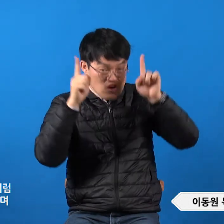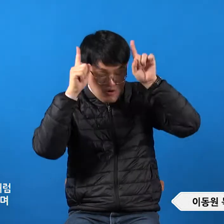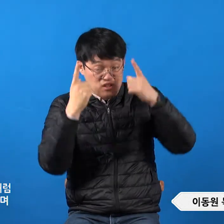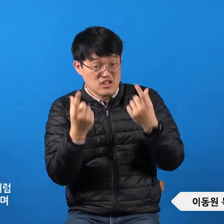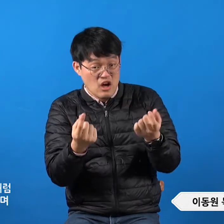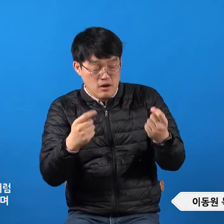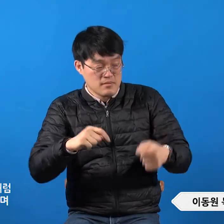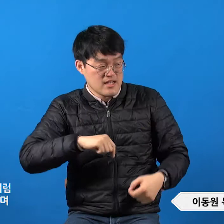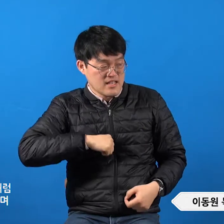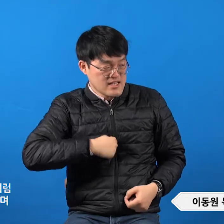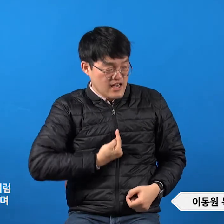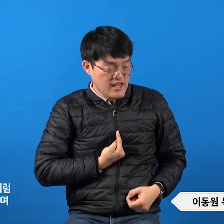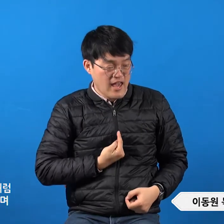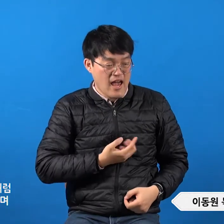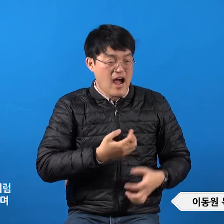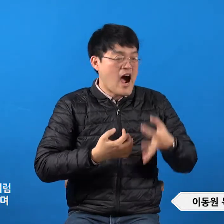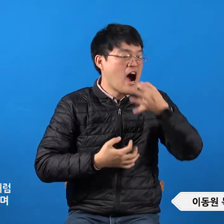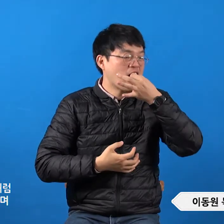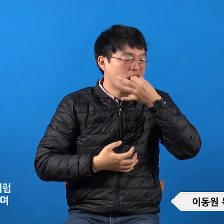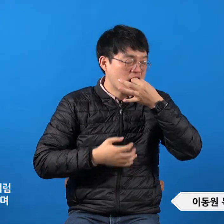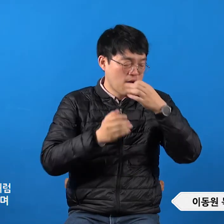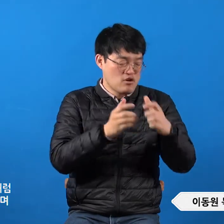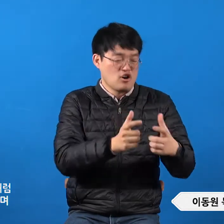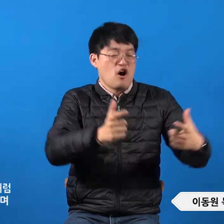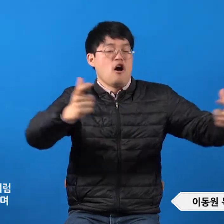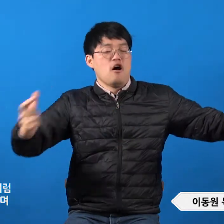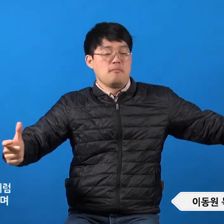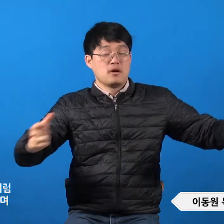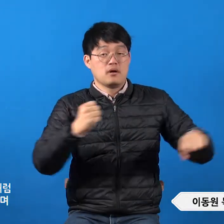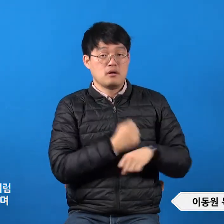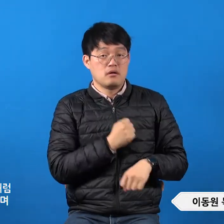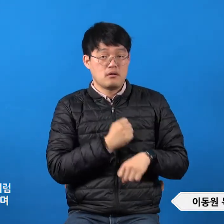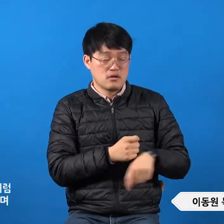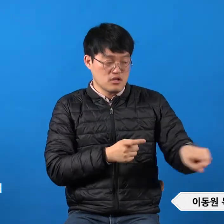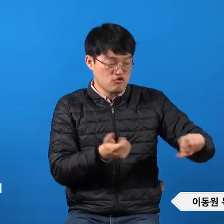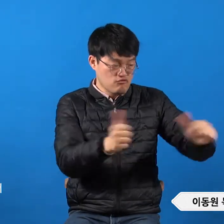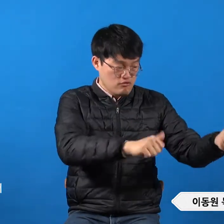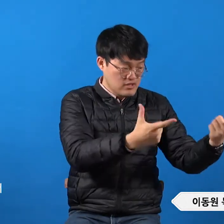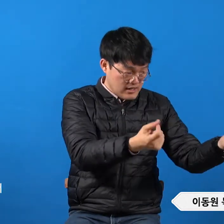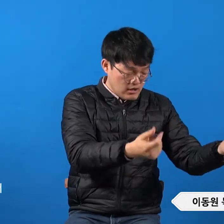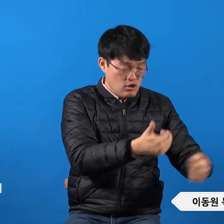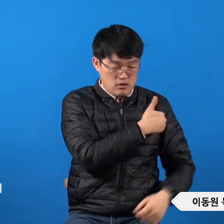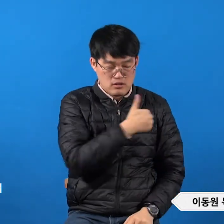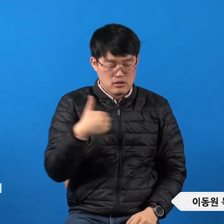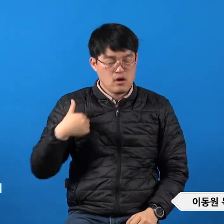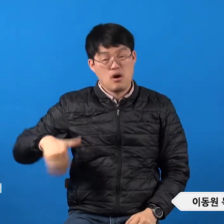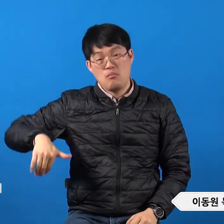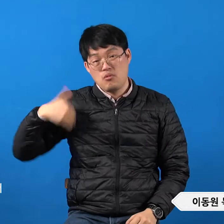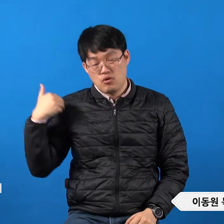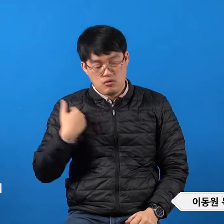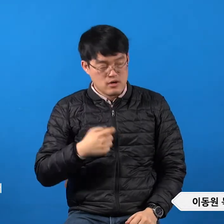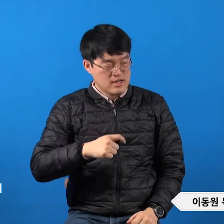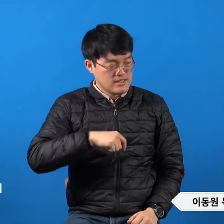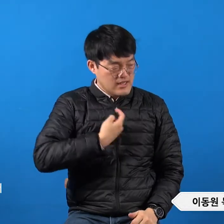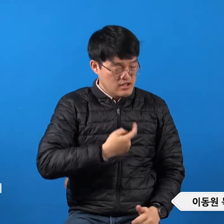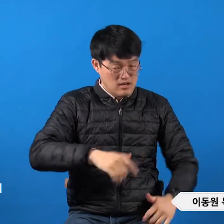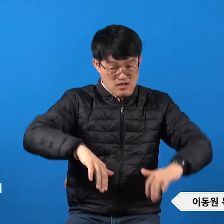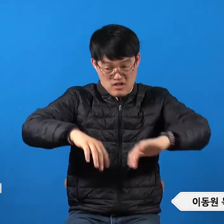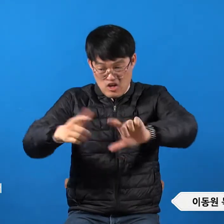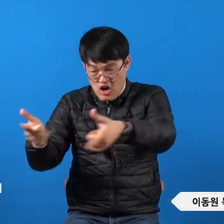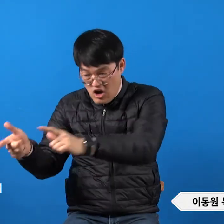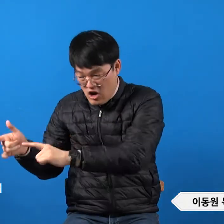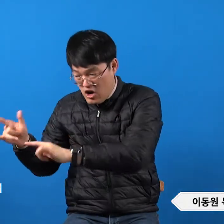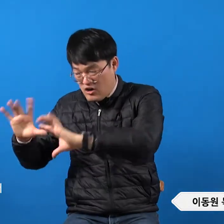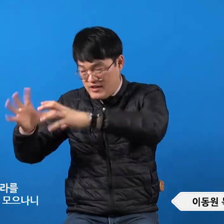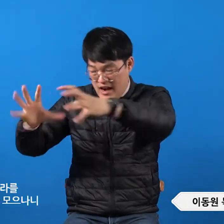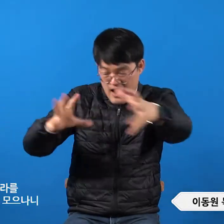자기의 욕심을 넓히며 그는 사망 같아서 족한 줄을 모르고 자기에게로 여러